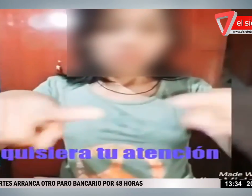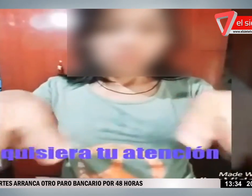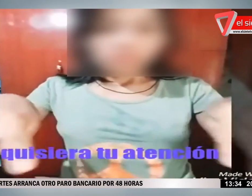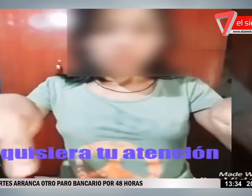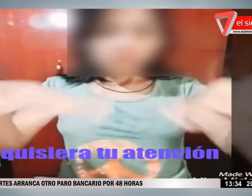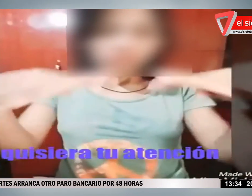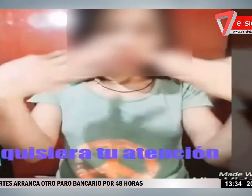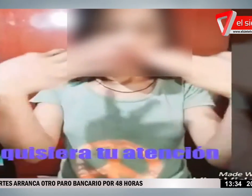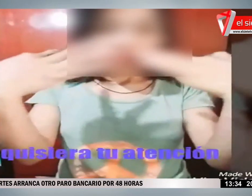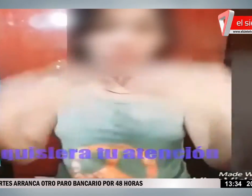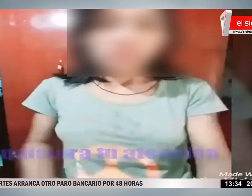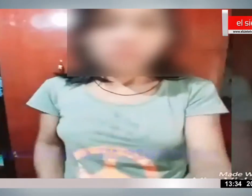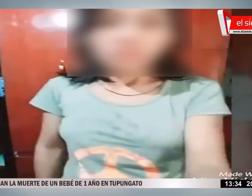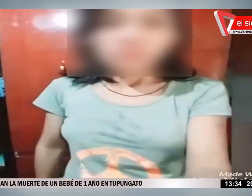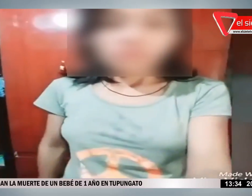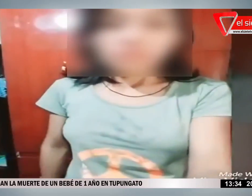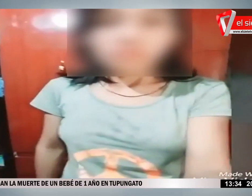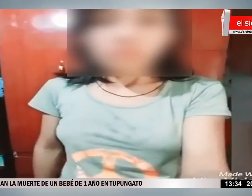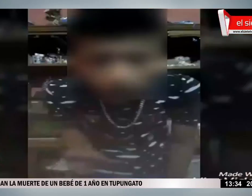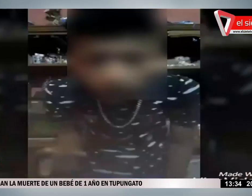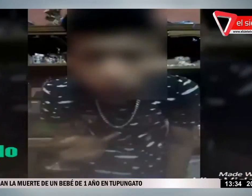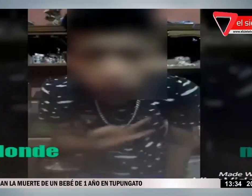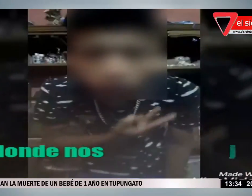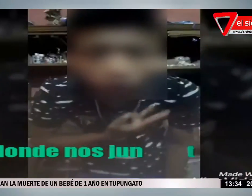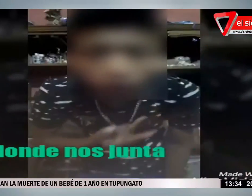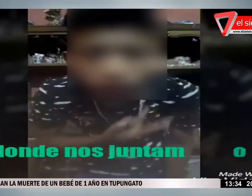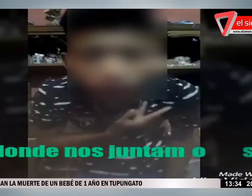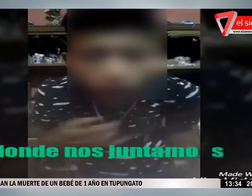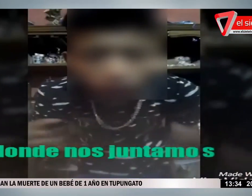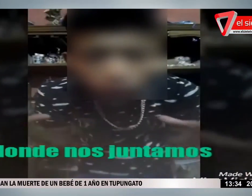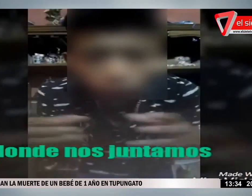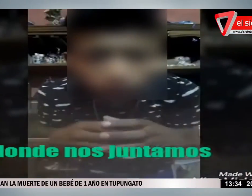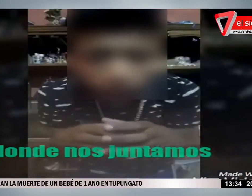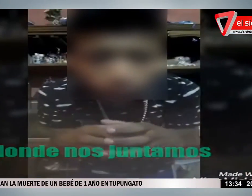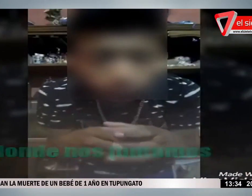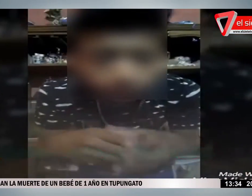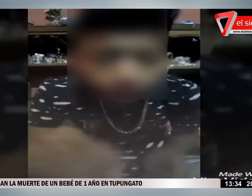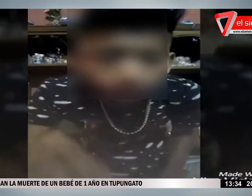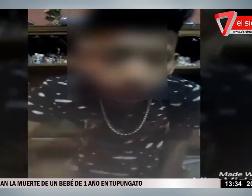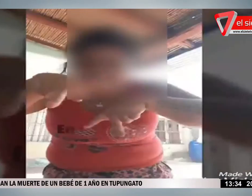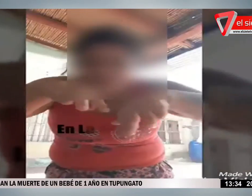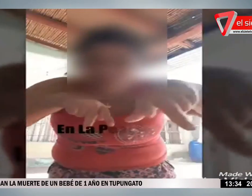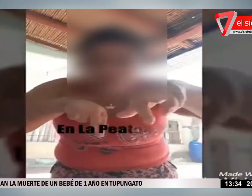y para que se sepa toda la verdad en cuanto a lo ocurrido en el Instituto Antonio Próbolo para